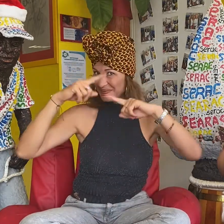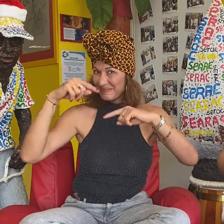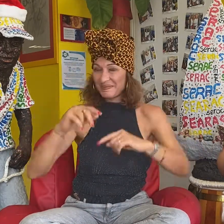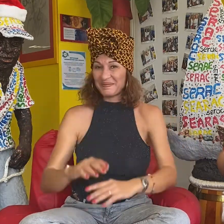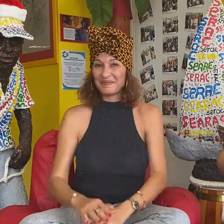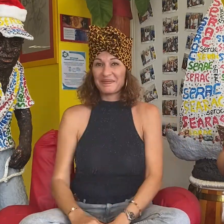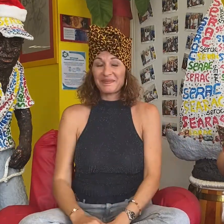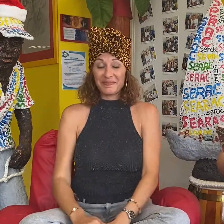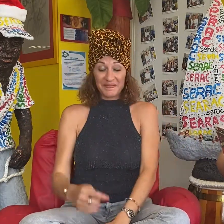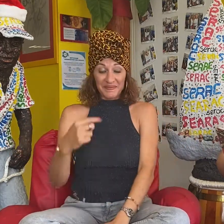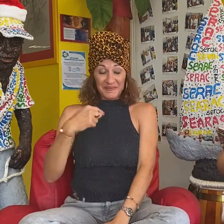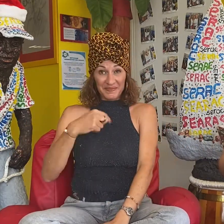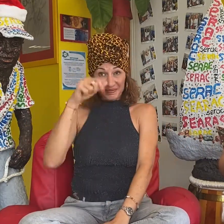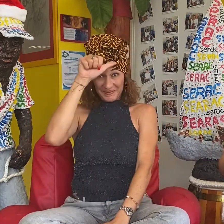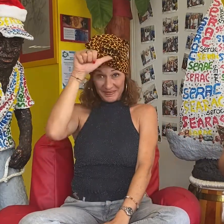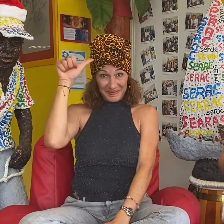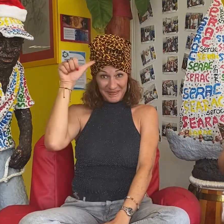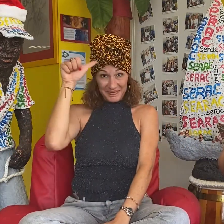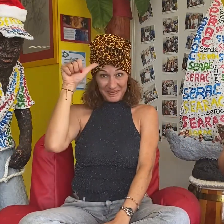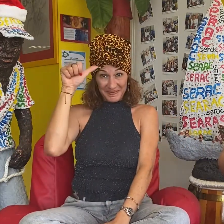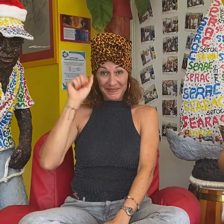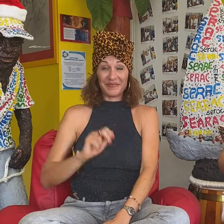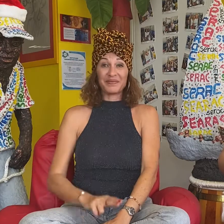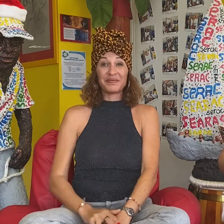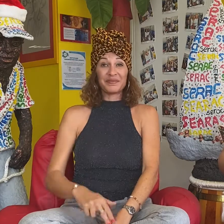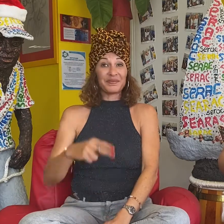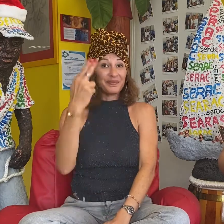Nino dessine une voiture rouge.